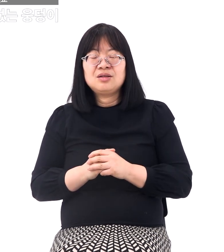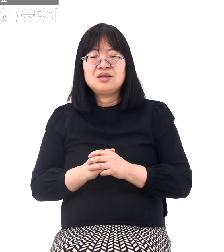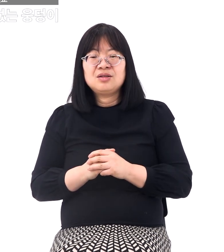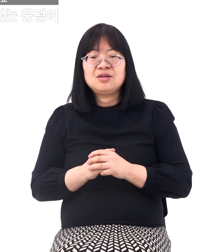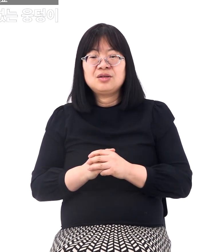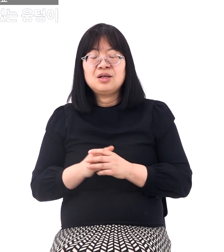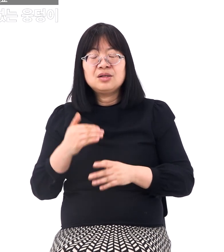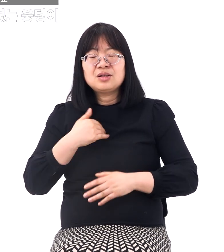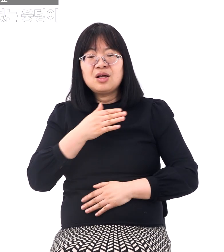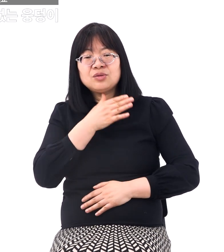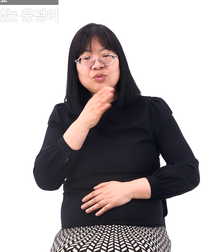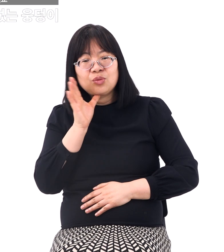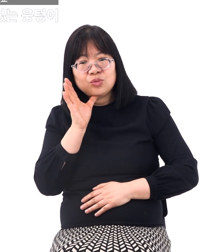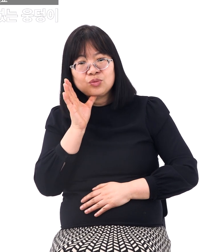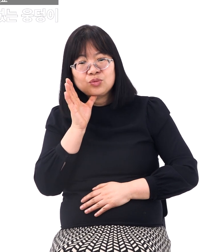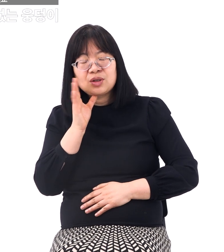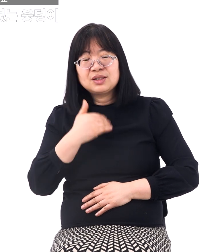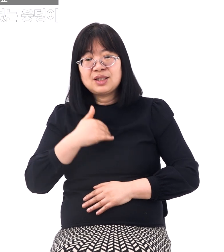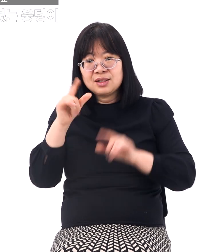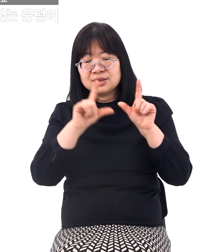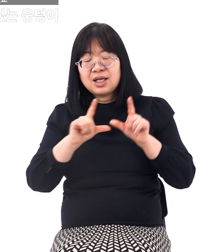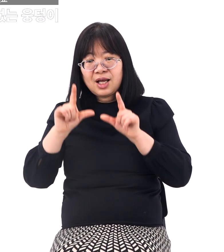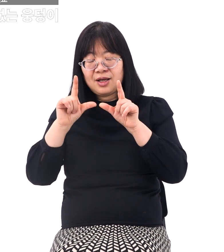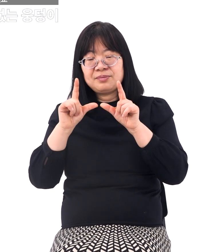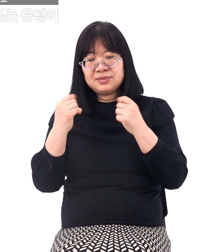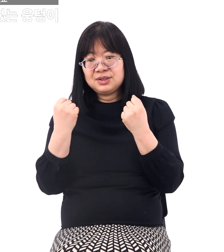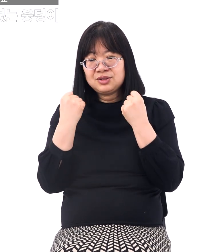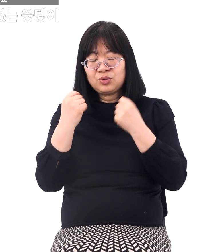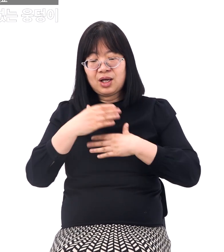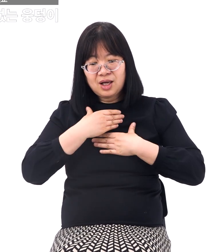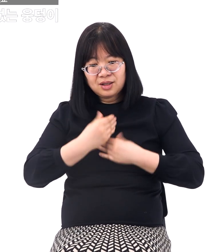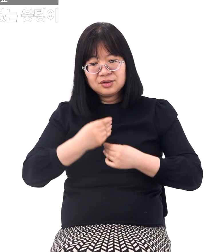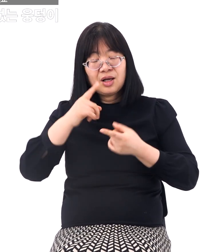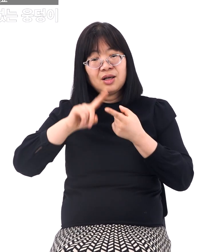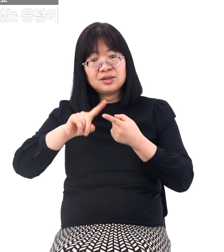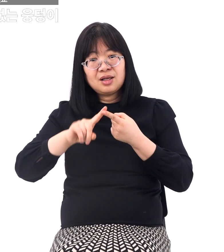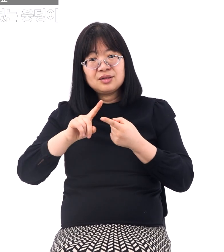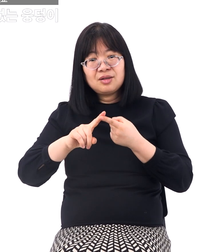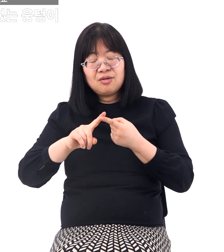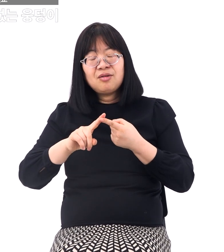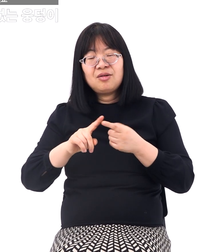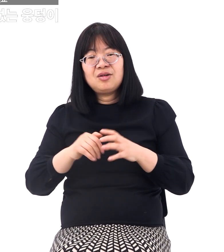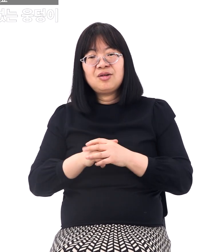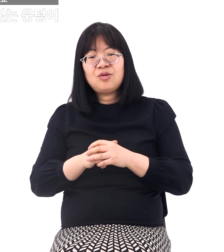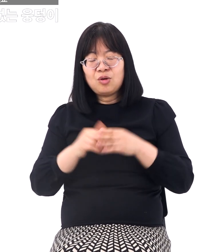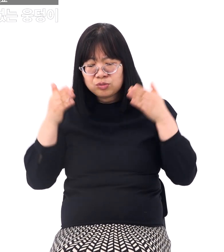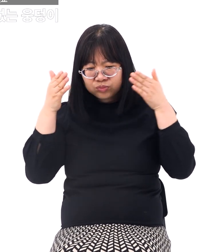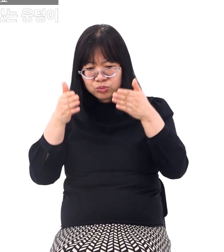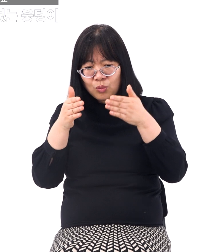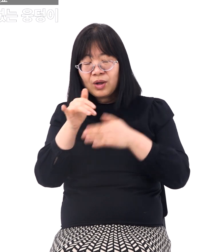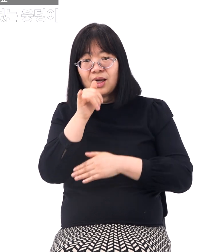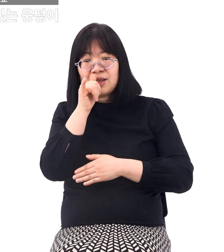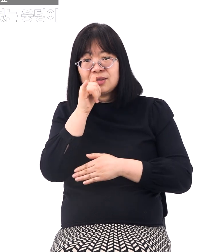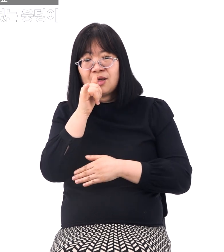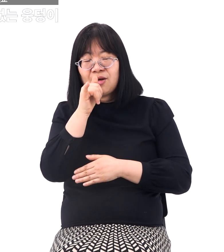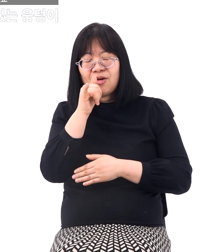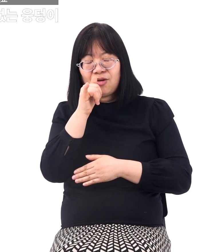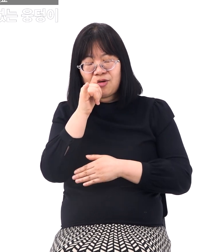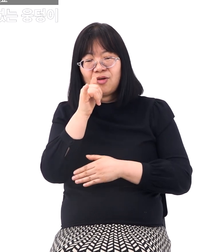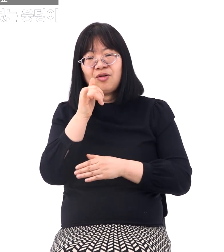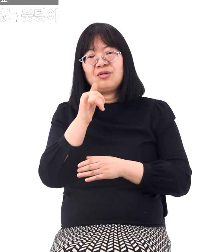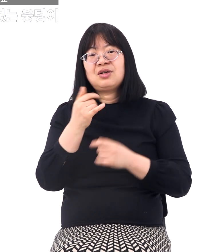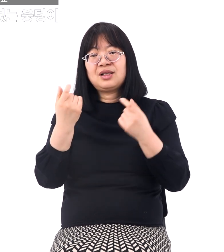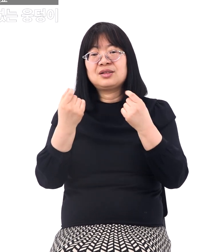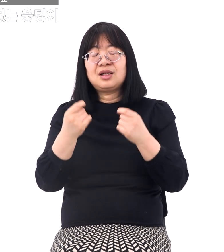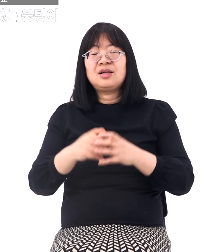내 노후가, 내 삶이 견고해지고 안전할까? 전부 여기에 몰입되어 있거나 몰두해 있다는